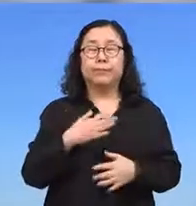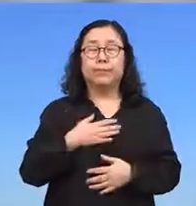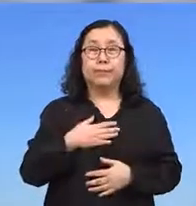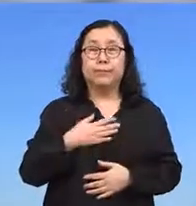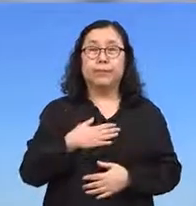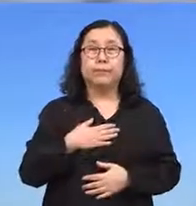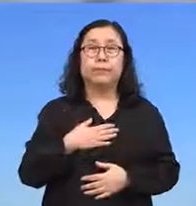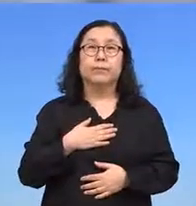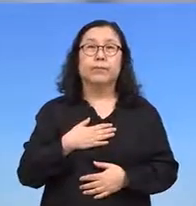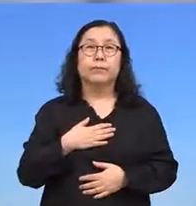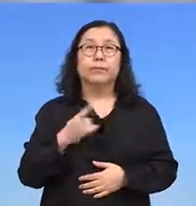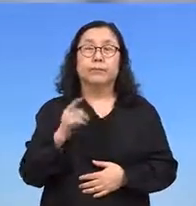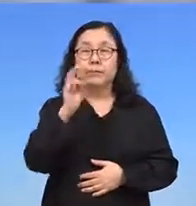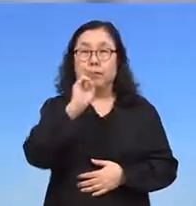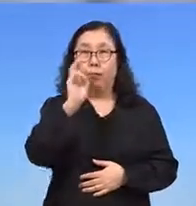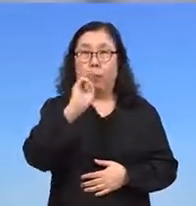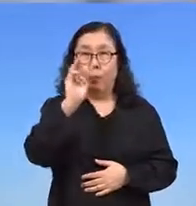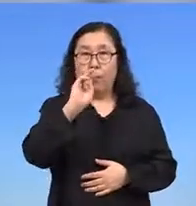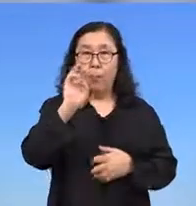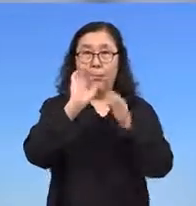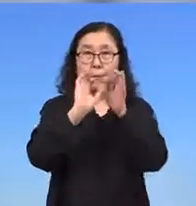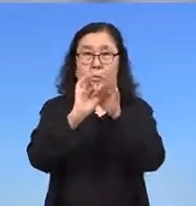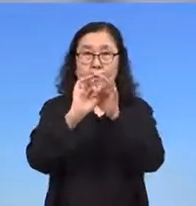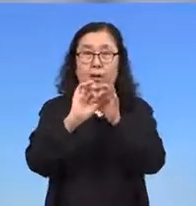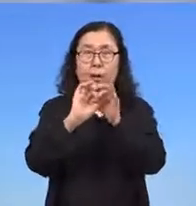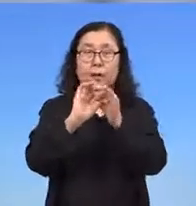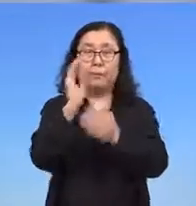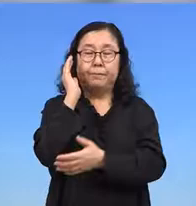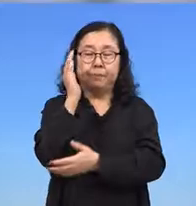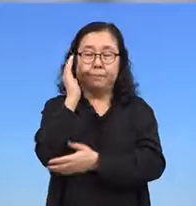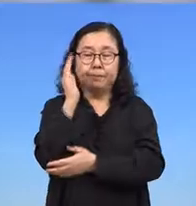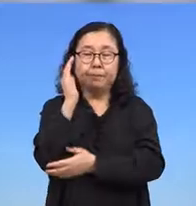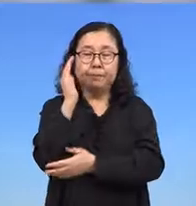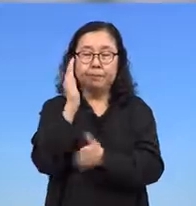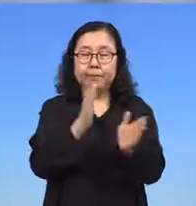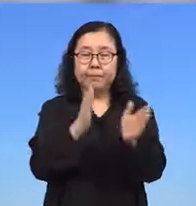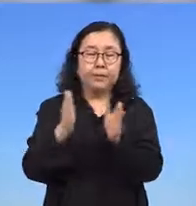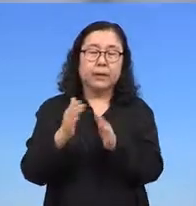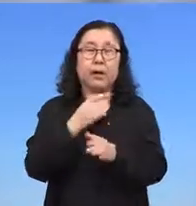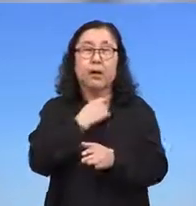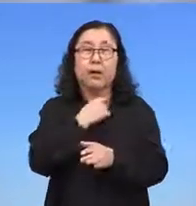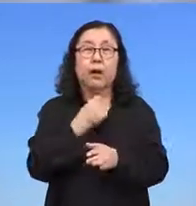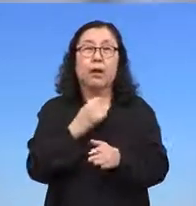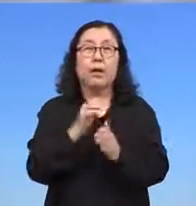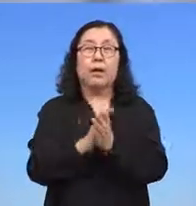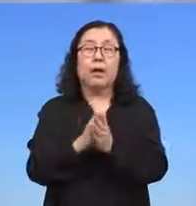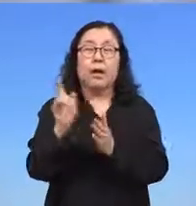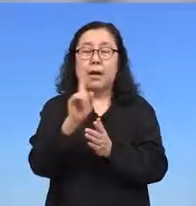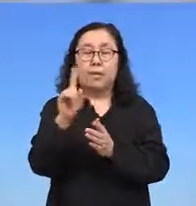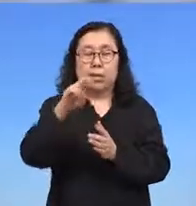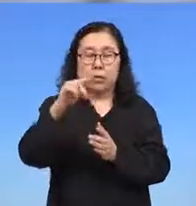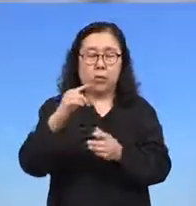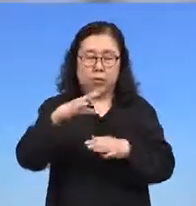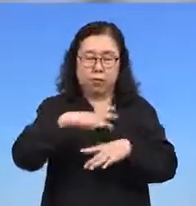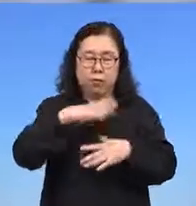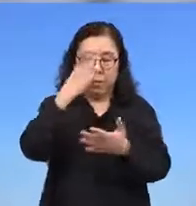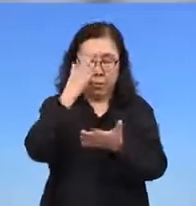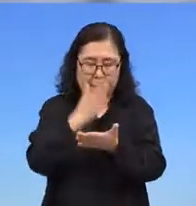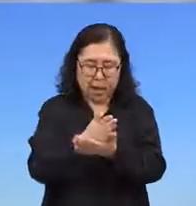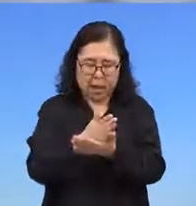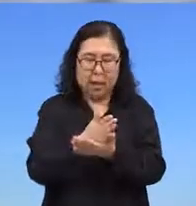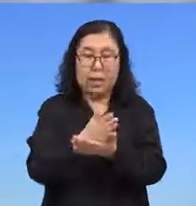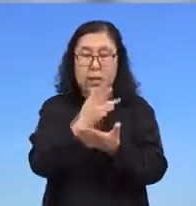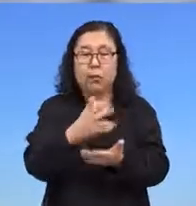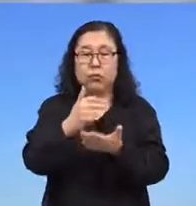오늘 저는 이 찬양으로 설교를 정리하기를 원하는데요, 아무것도